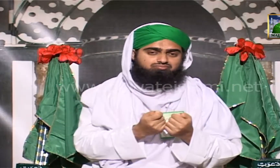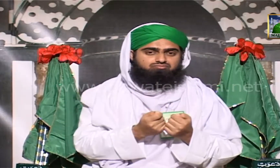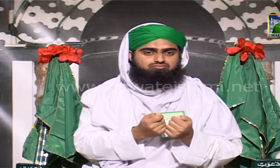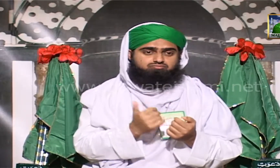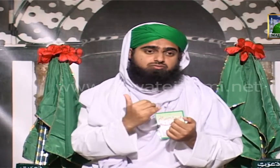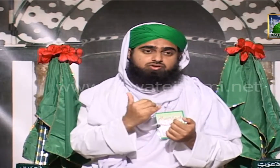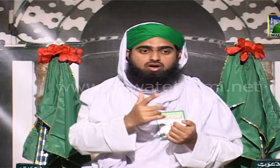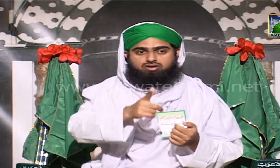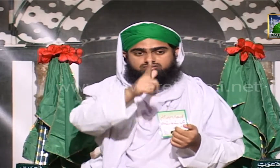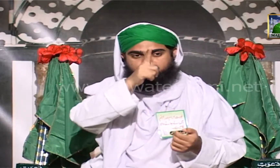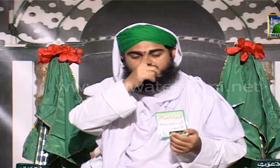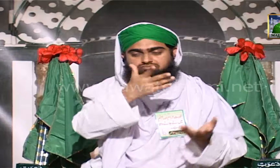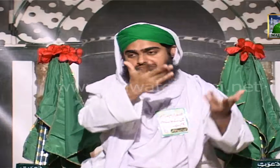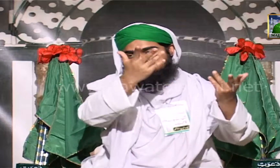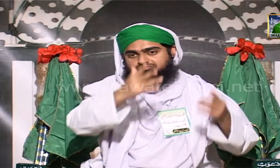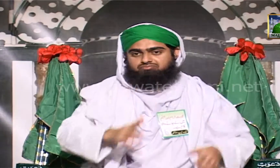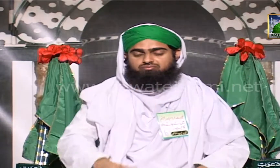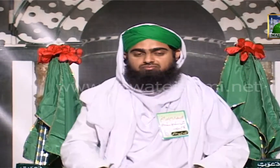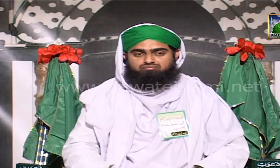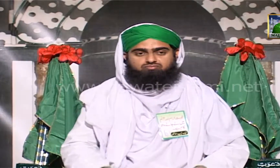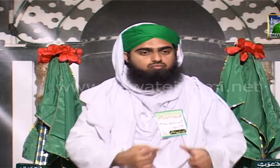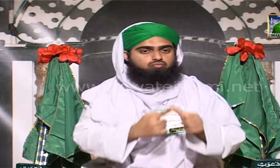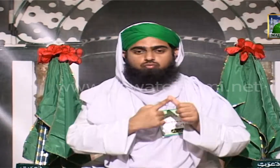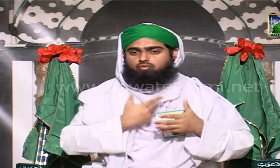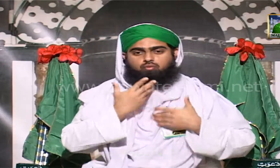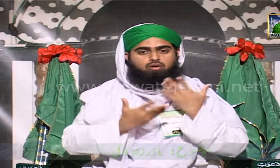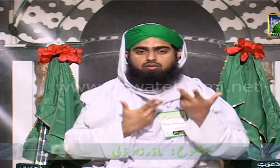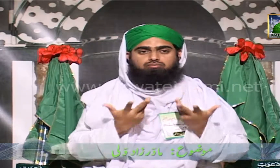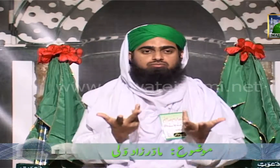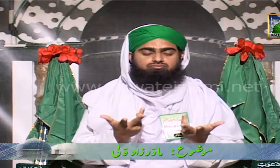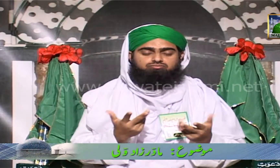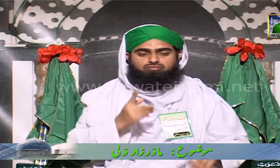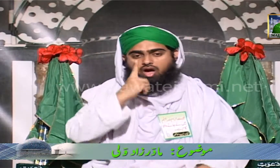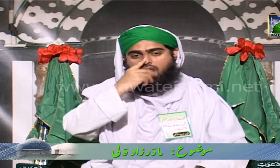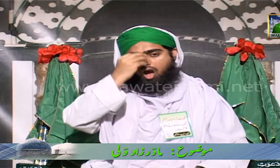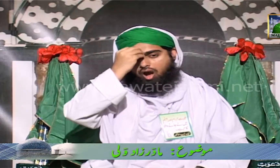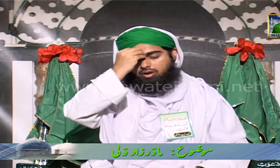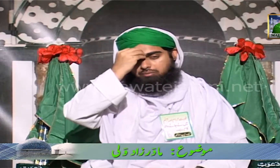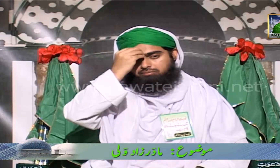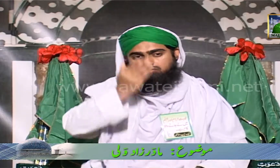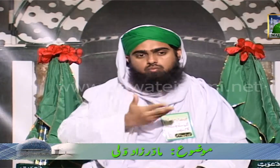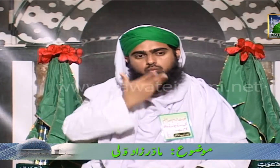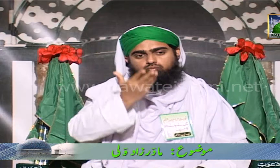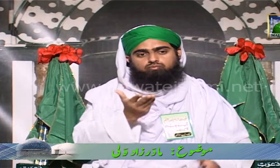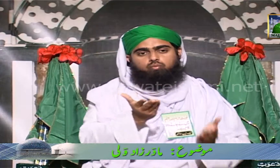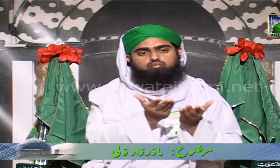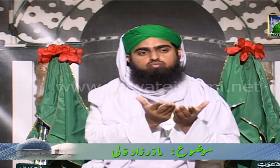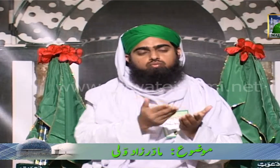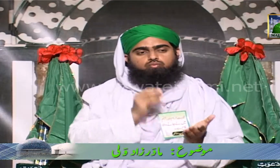بڑا آدمی بن گیا کہ مجھے بھی آج نفل نہیں کرائی. تو اس نے ماں کی زبان سے بددعا یا کلمات